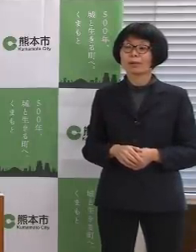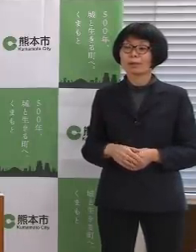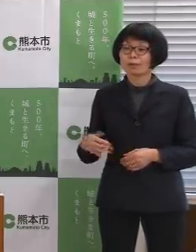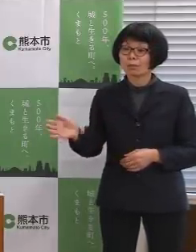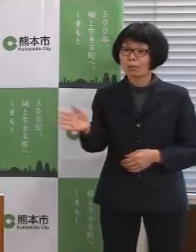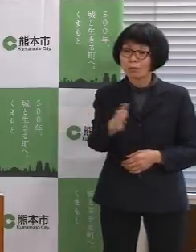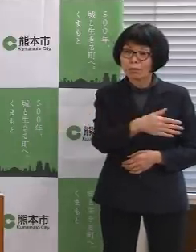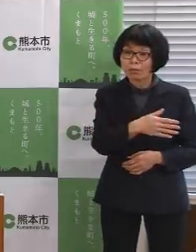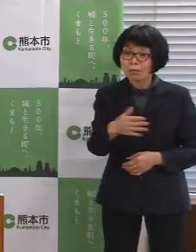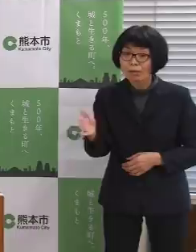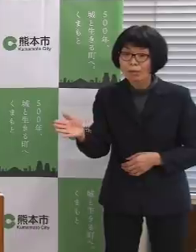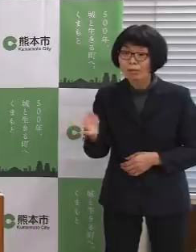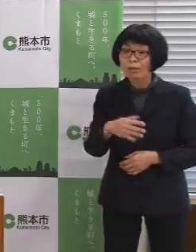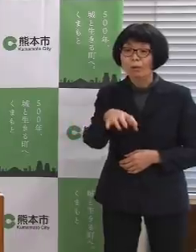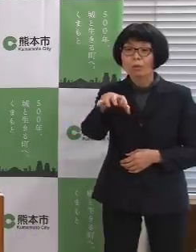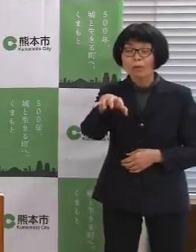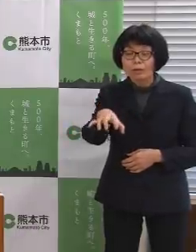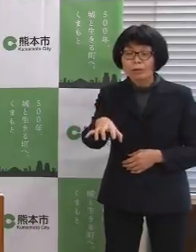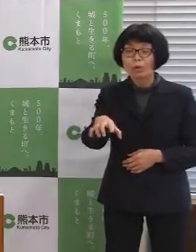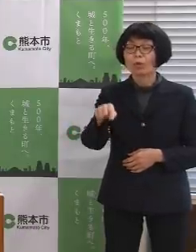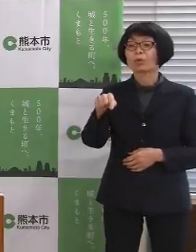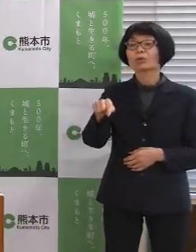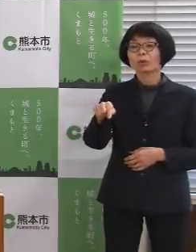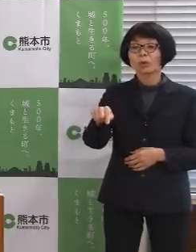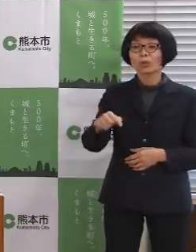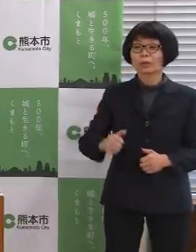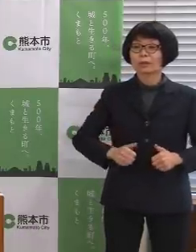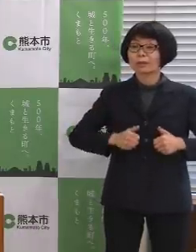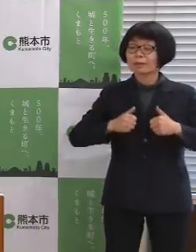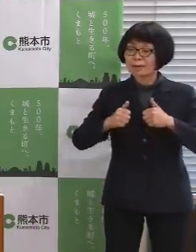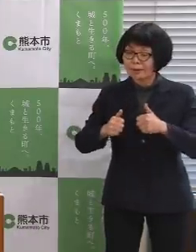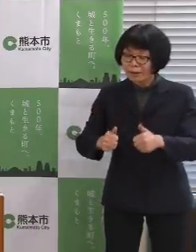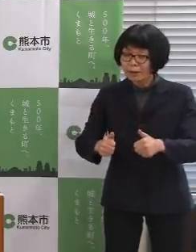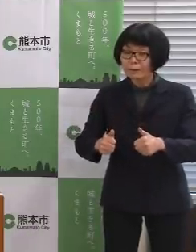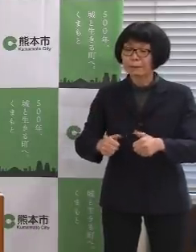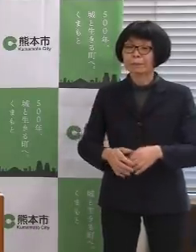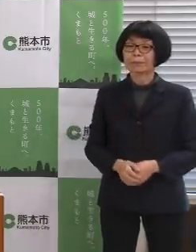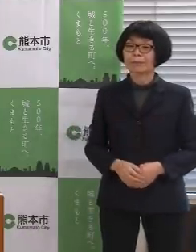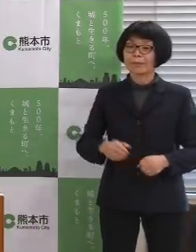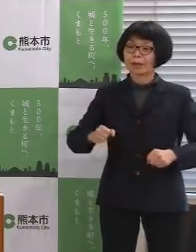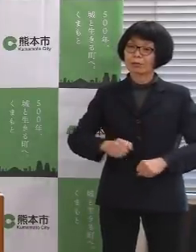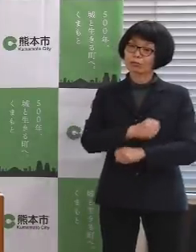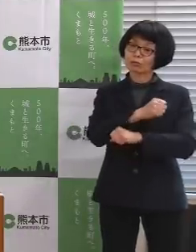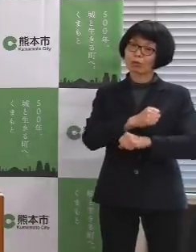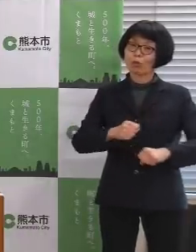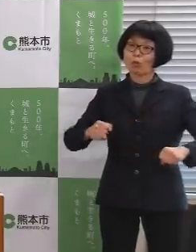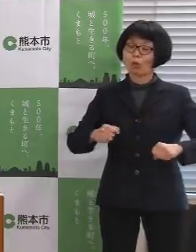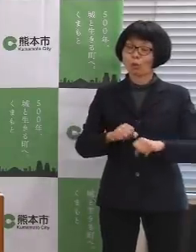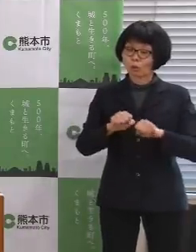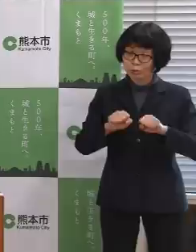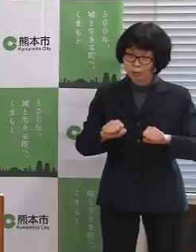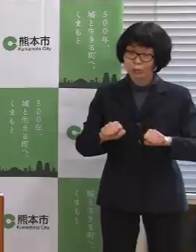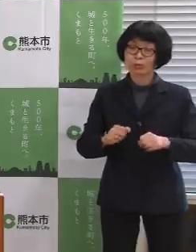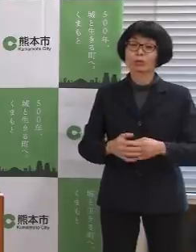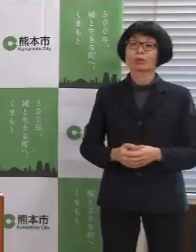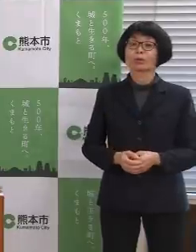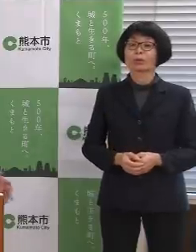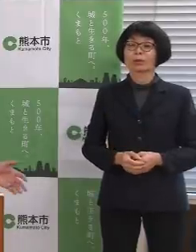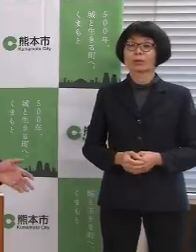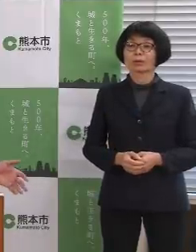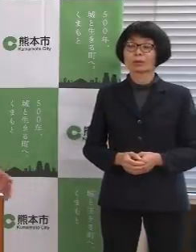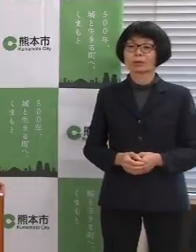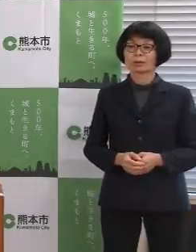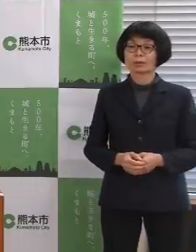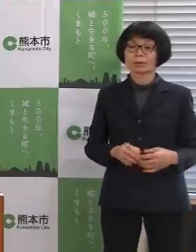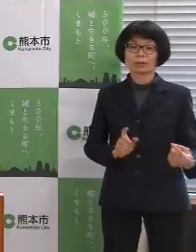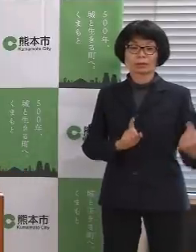人が少ないようだということであれば、そういうところでですね、少し軽い運動をしていただいたりですね、人と人との